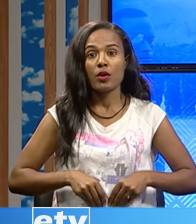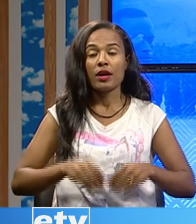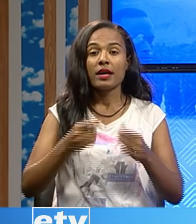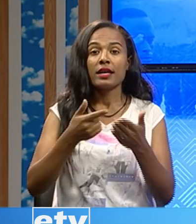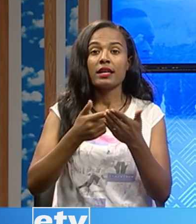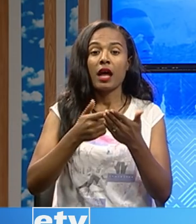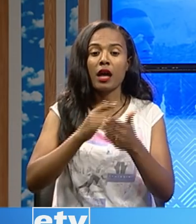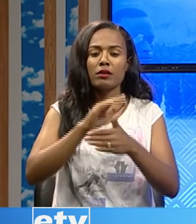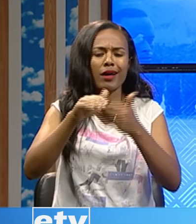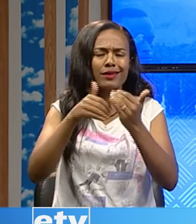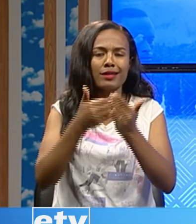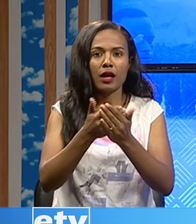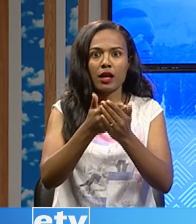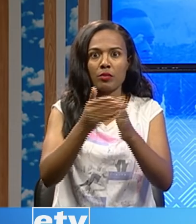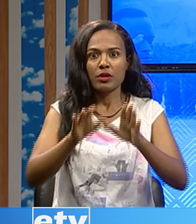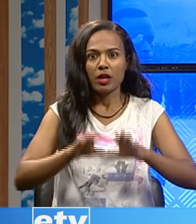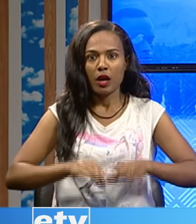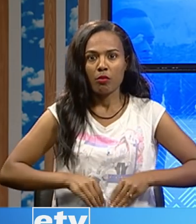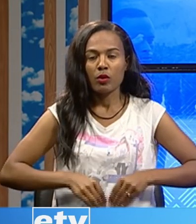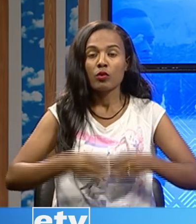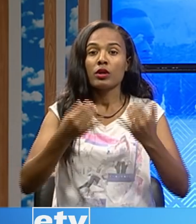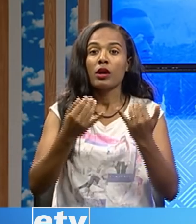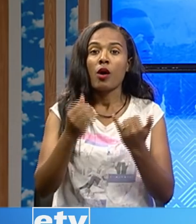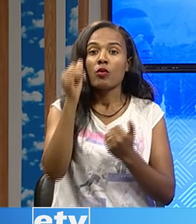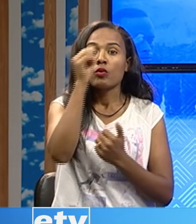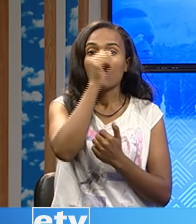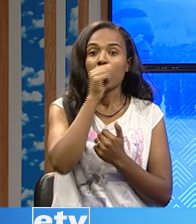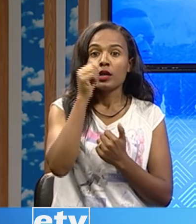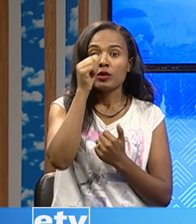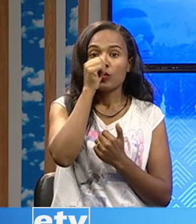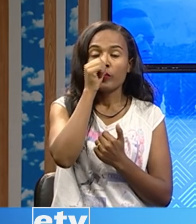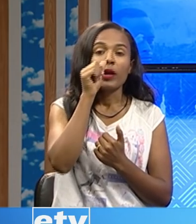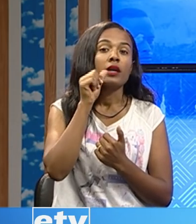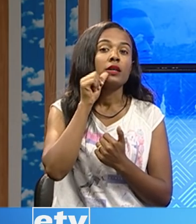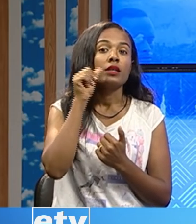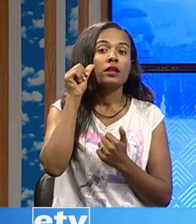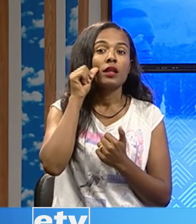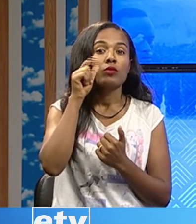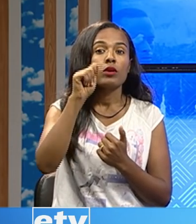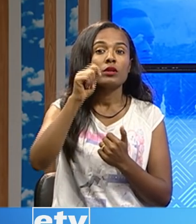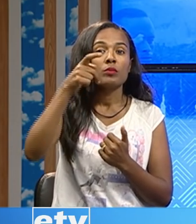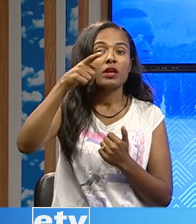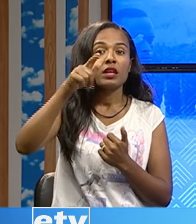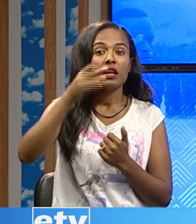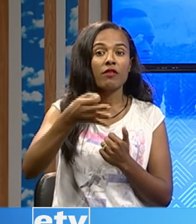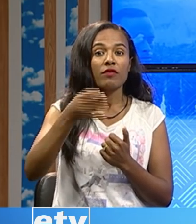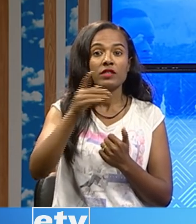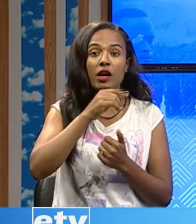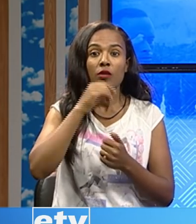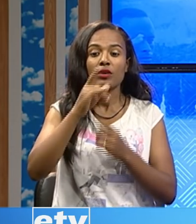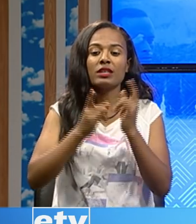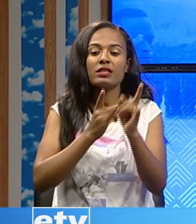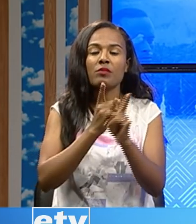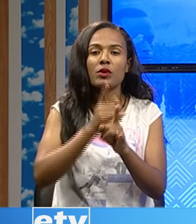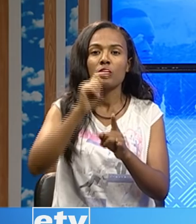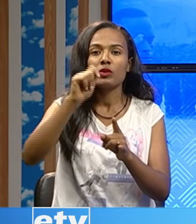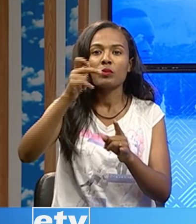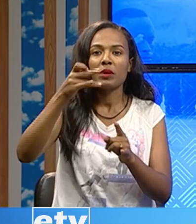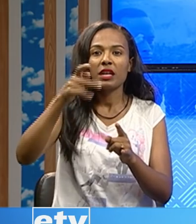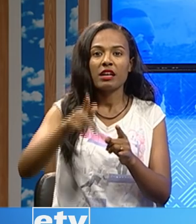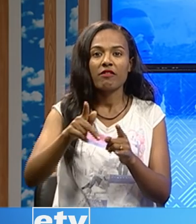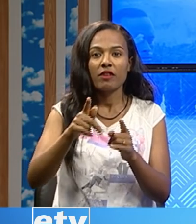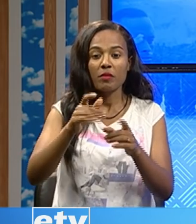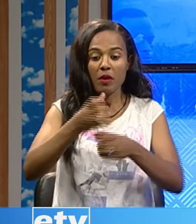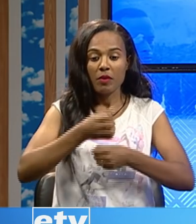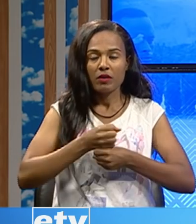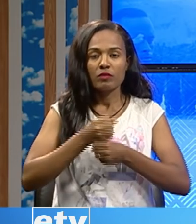እንዳለ ብንቀበለው የአሁኗ ኢትዮጵያ የትናንትናውን ቲፒኤልኤፍ ሳይሆን የዘመነውን ቲፒኤልኤፍ ለመሸከም